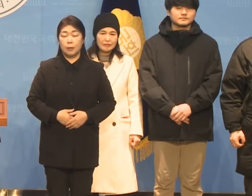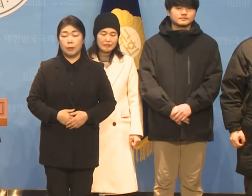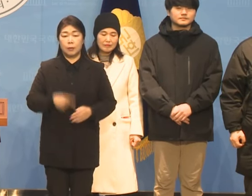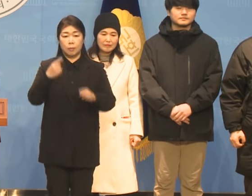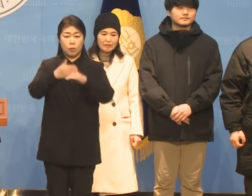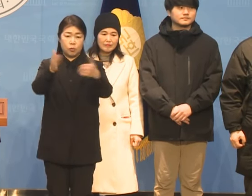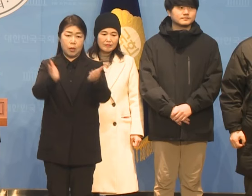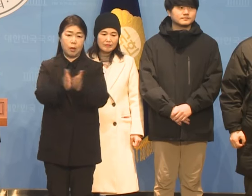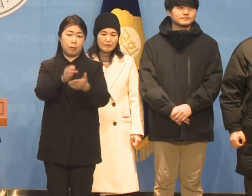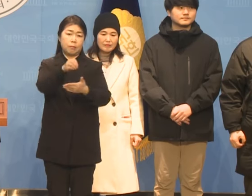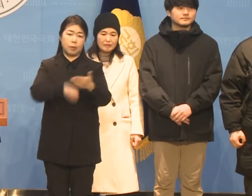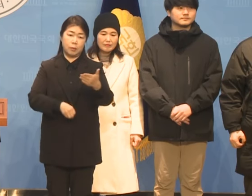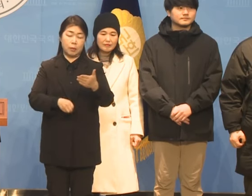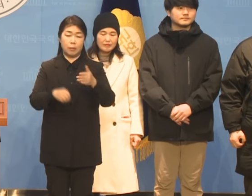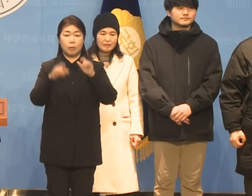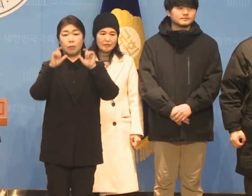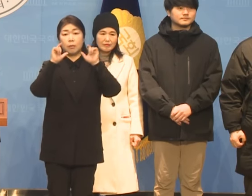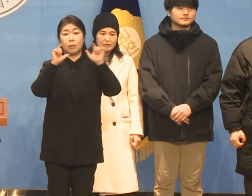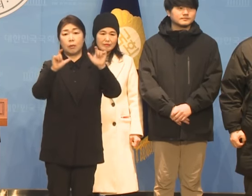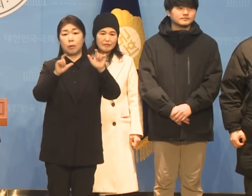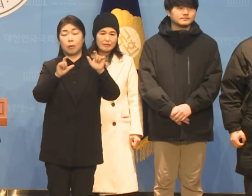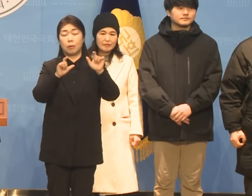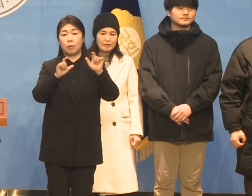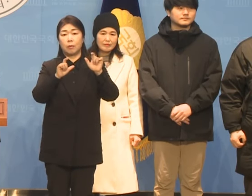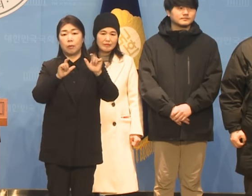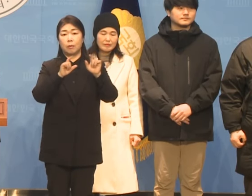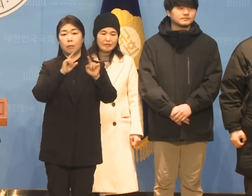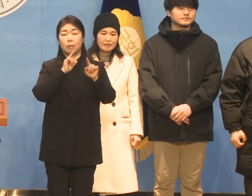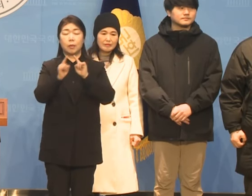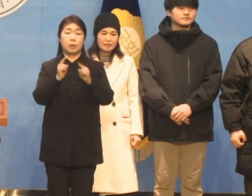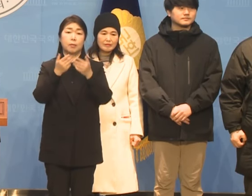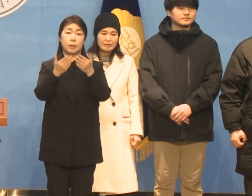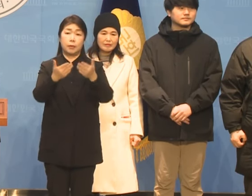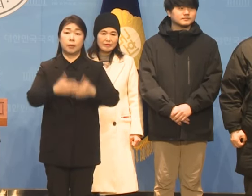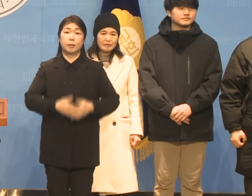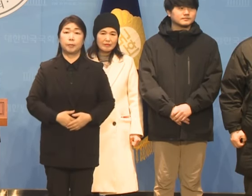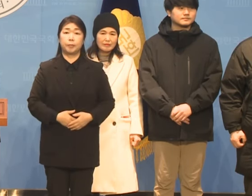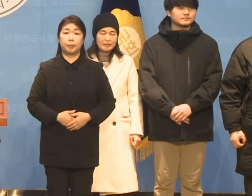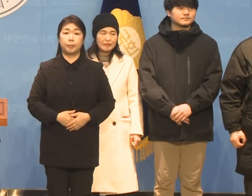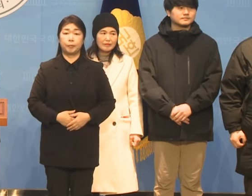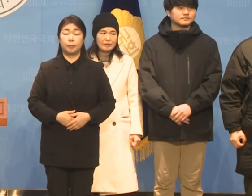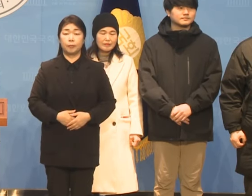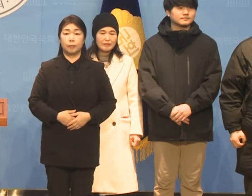탈당을 선언하는 기자회견문을 오늘 발표하러 이 자리에 섰습니다.